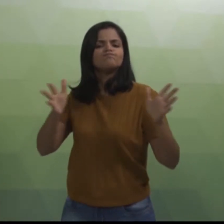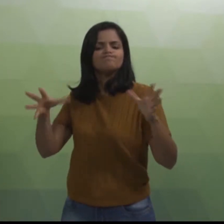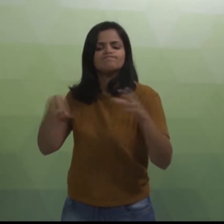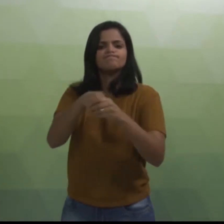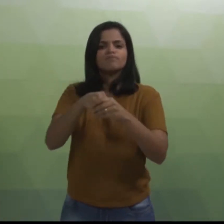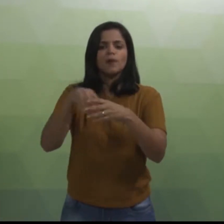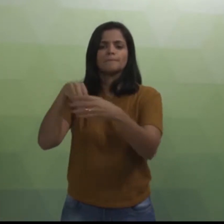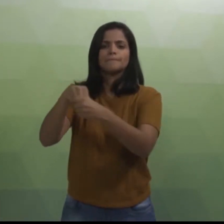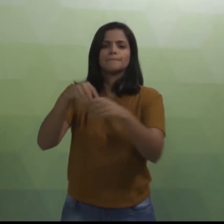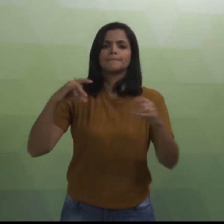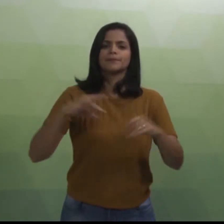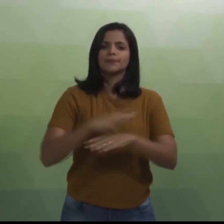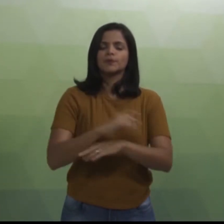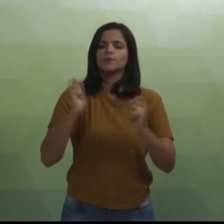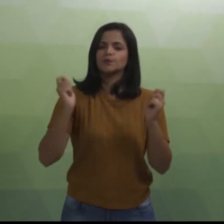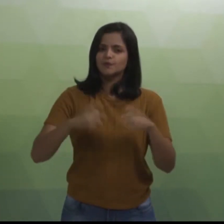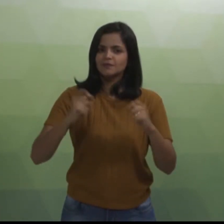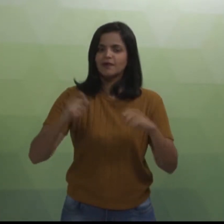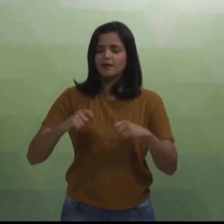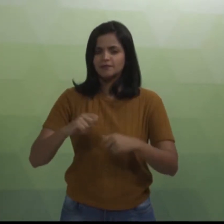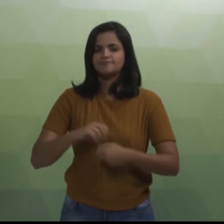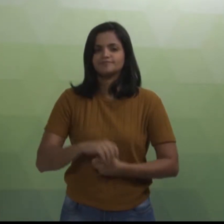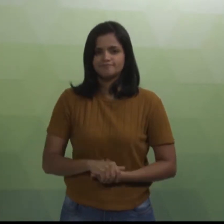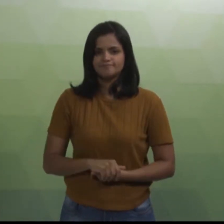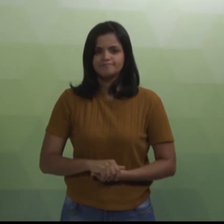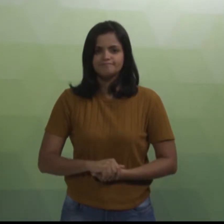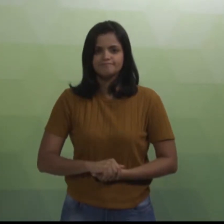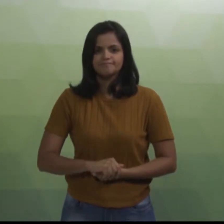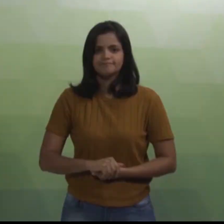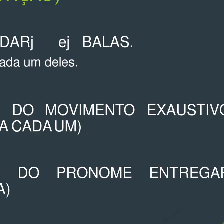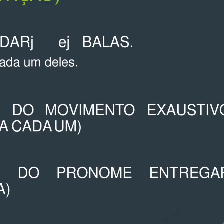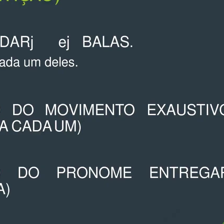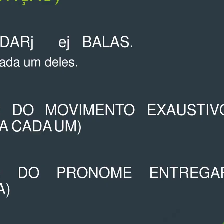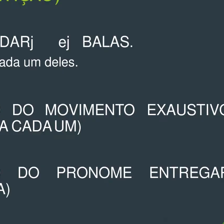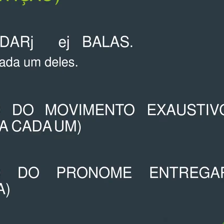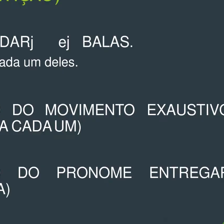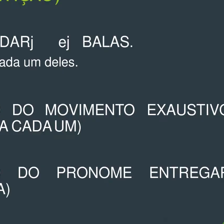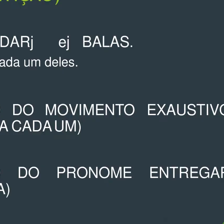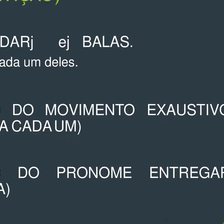sinalizado. Porque a sinalização, ela utiliza o espaço.